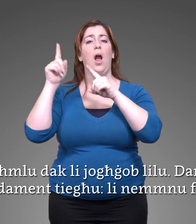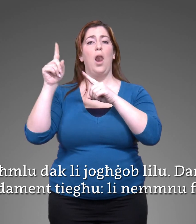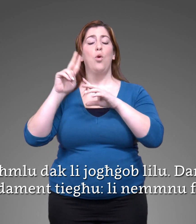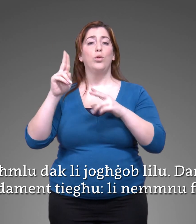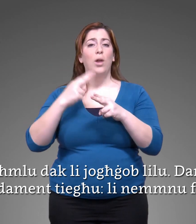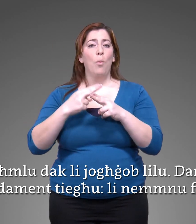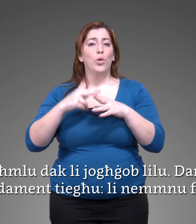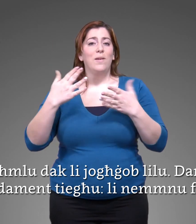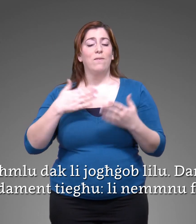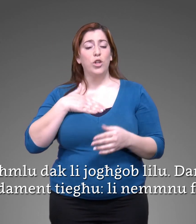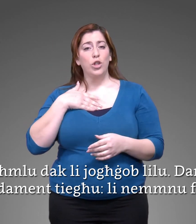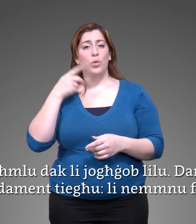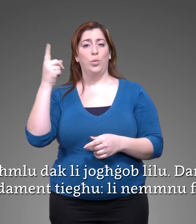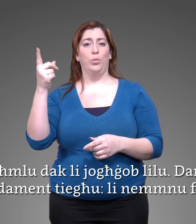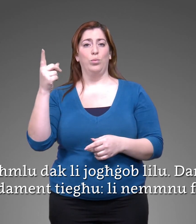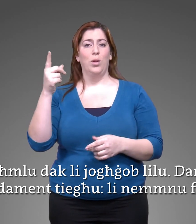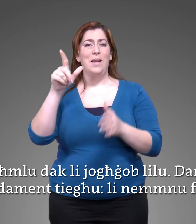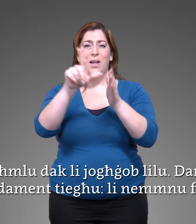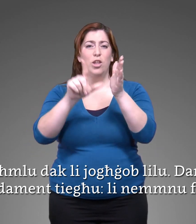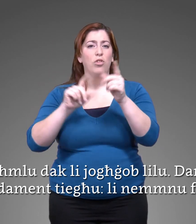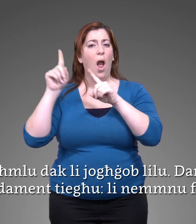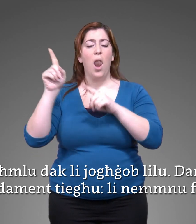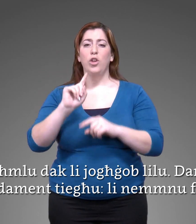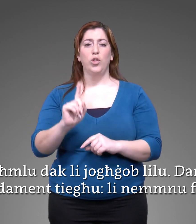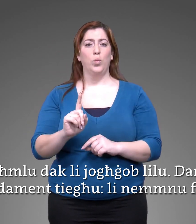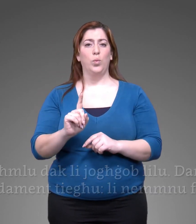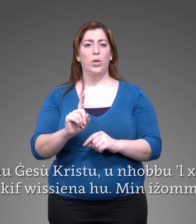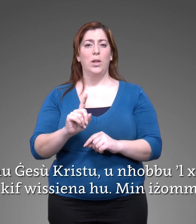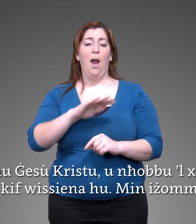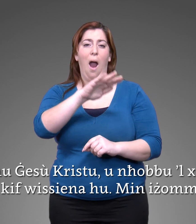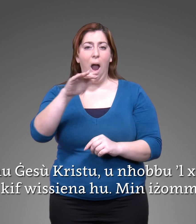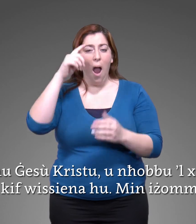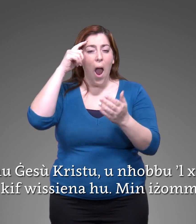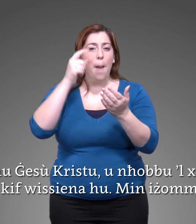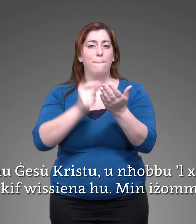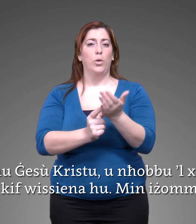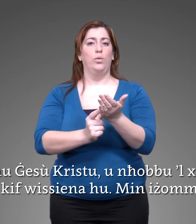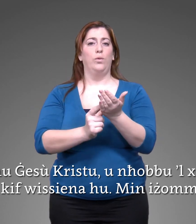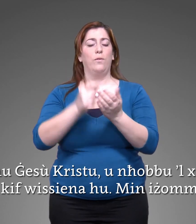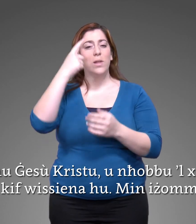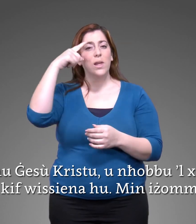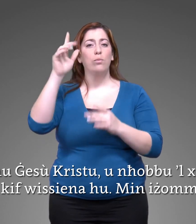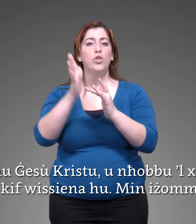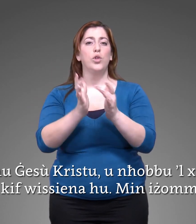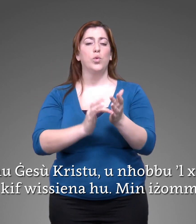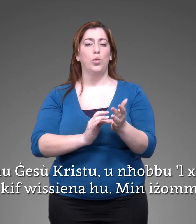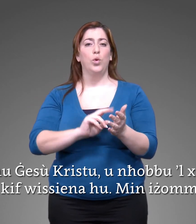Daħnu l-kmandamenti-għaw Li n-namnu fl-l-sem taħibnu ġesu kristu Un-ħobbu l-xurċin